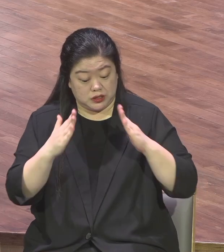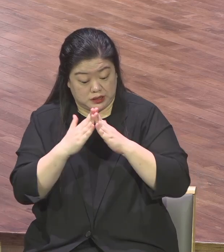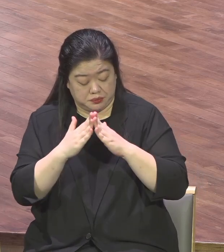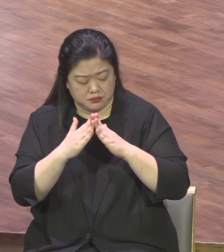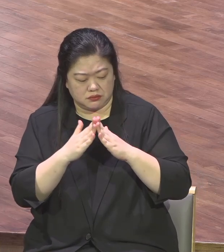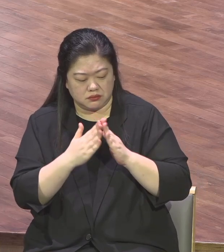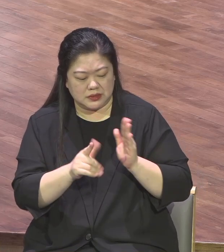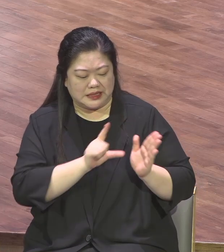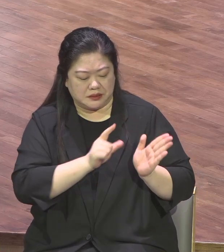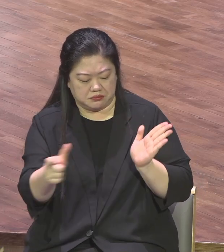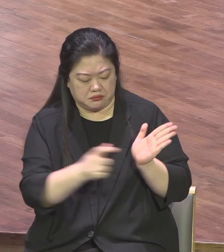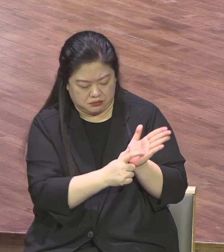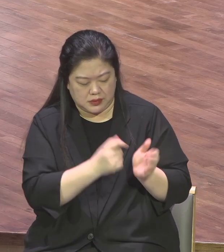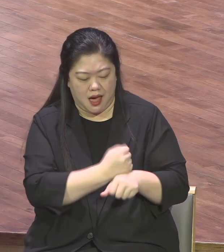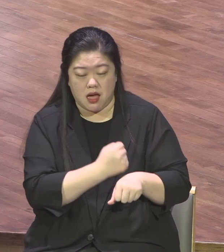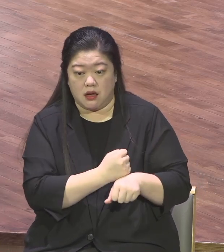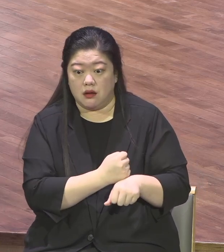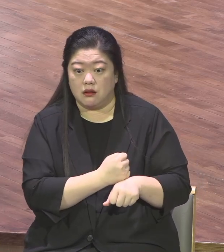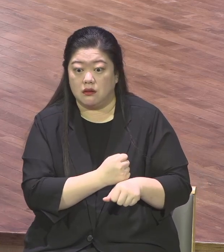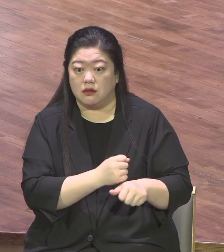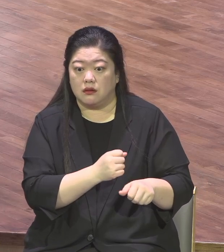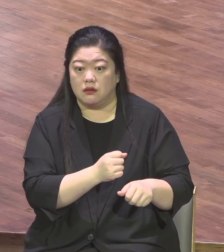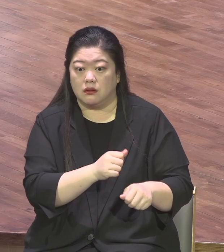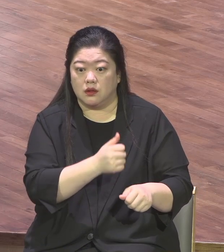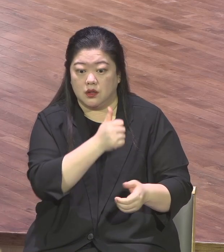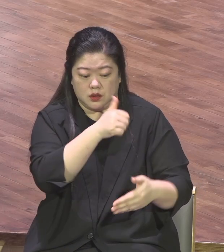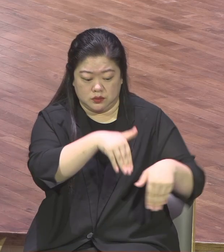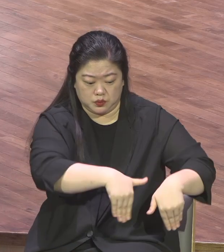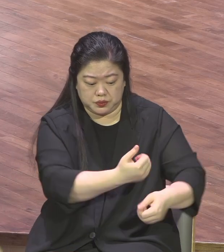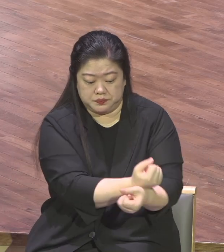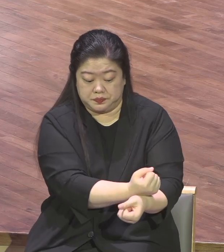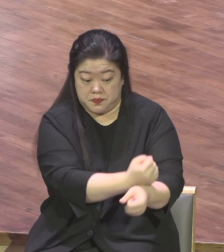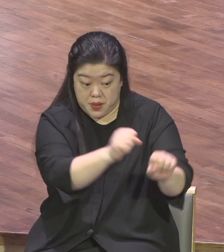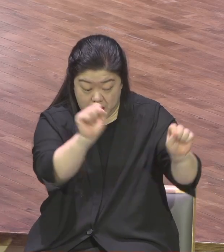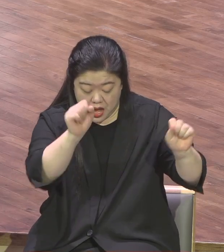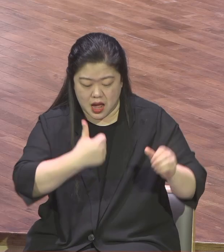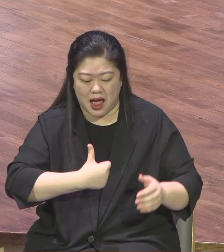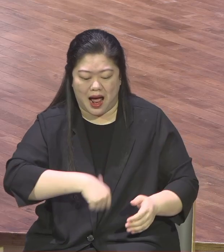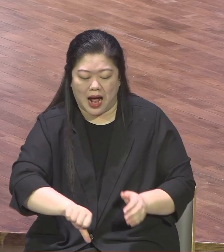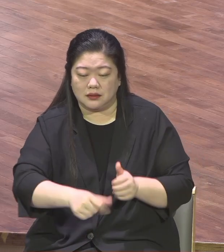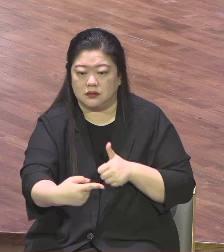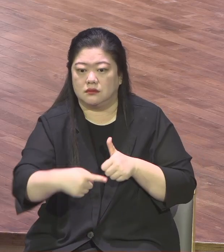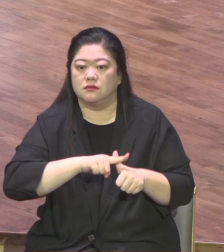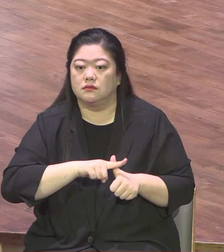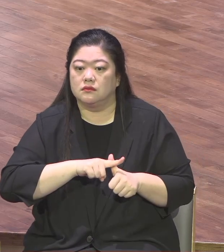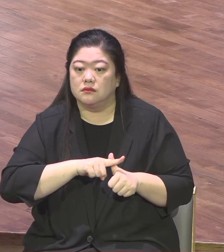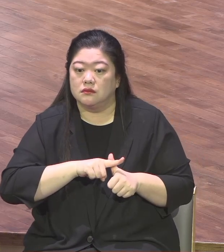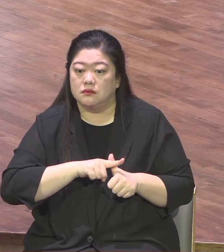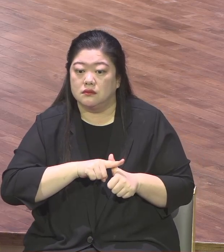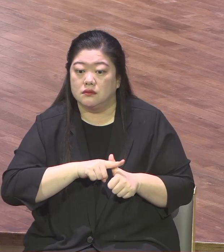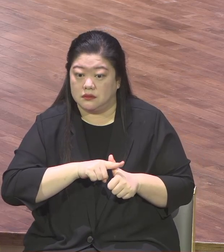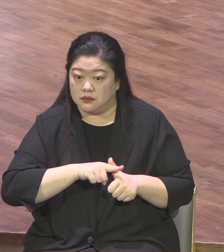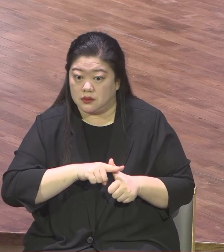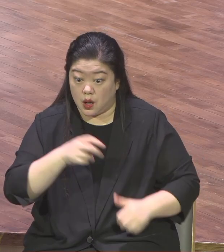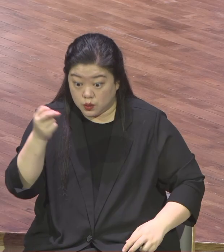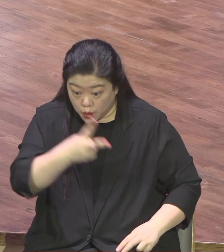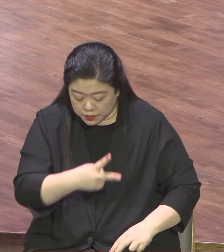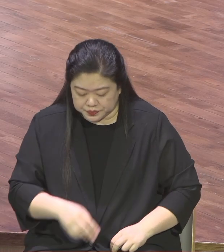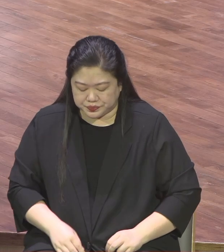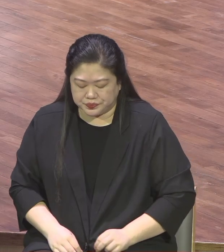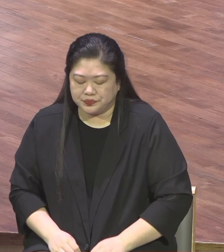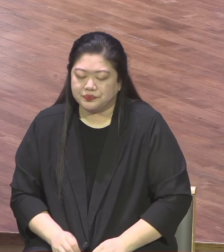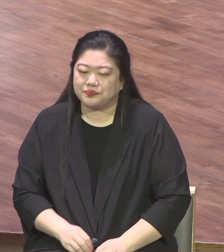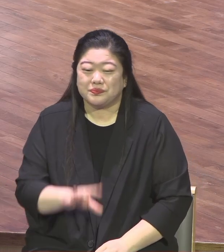아들이야. 내 딸이야. 그렇게 해서 양자로 그걸 삼고 또 주인이 값을 다